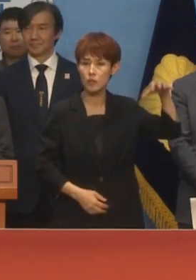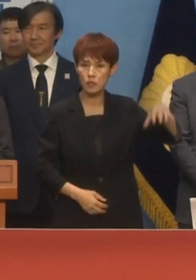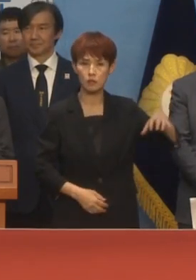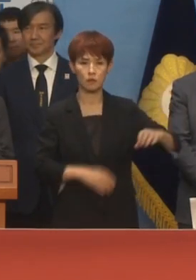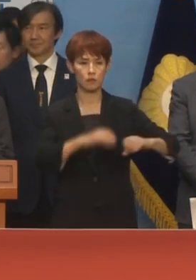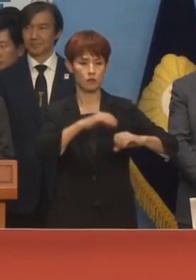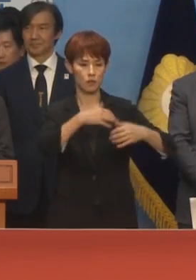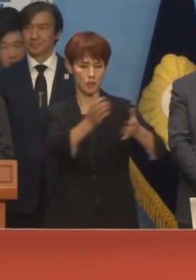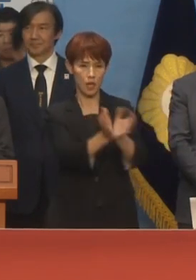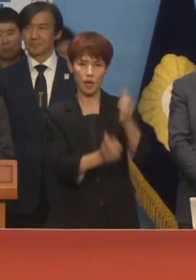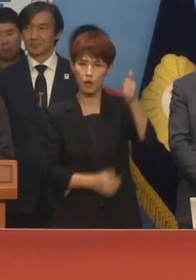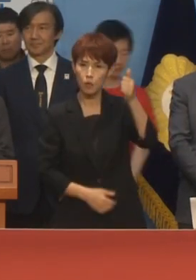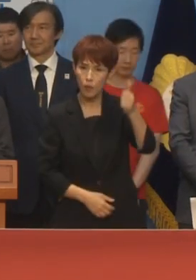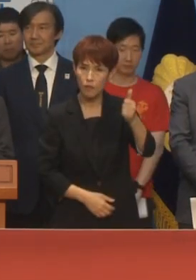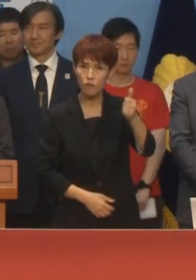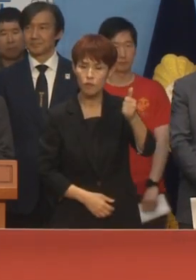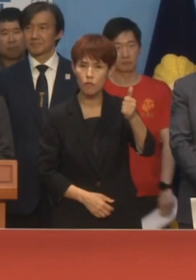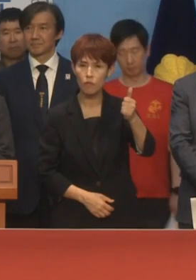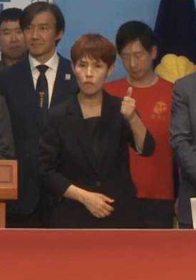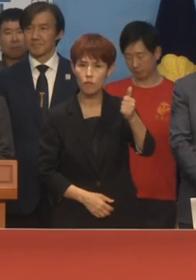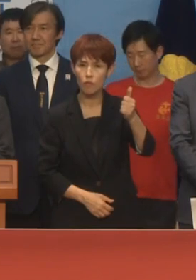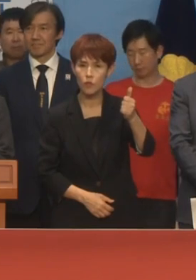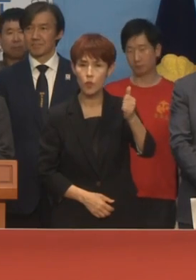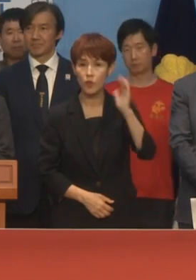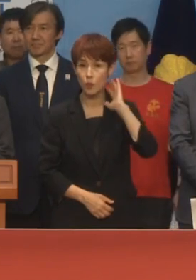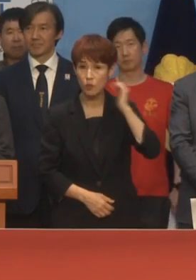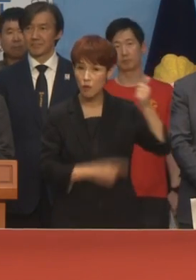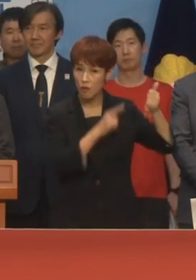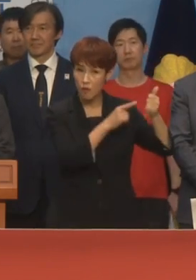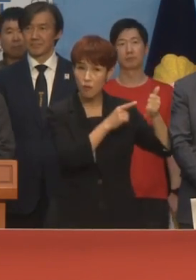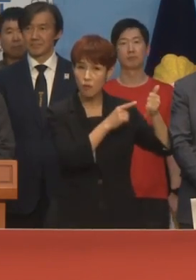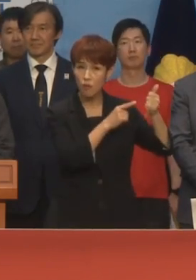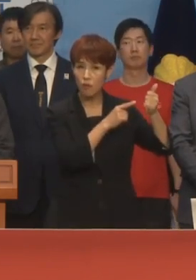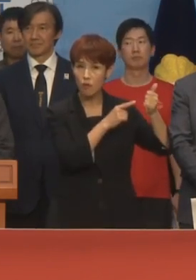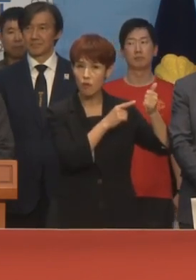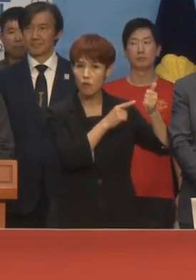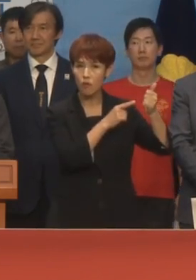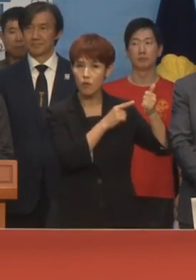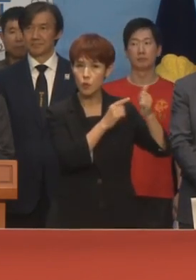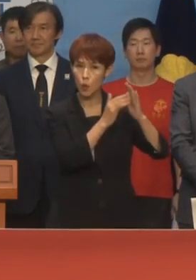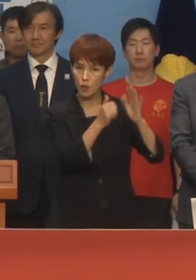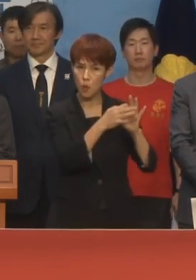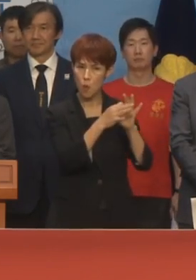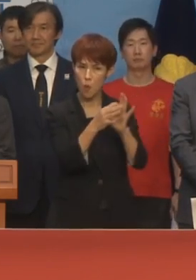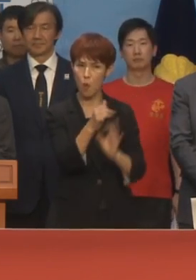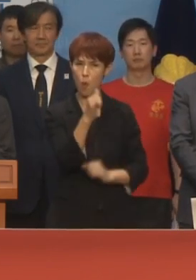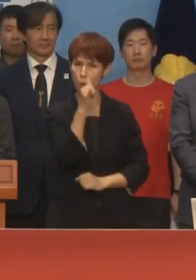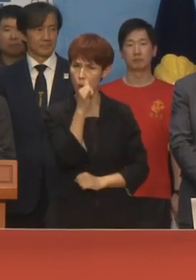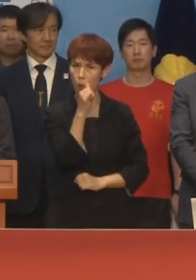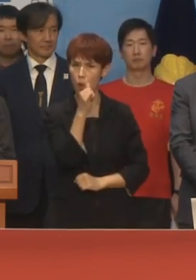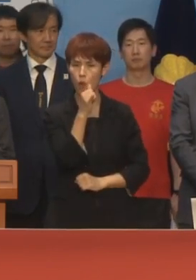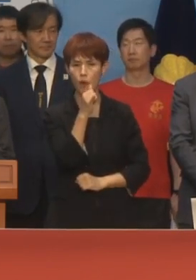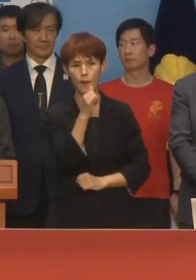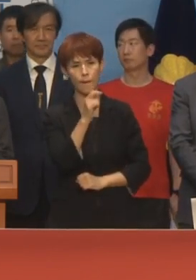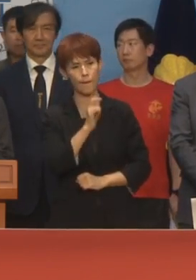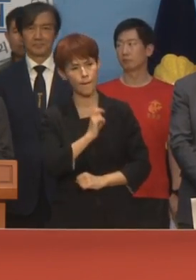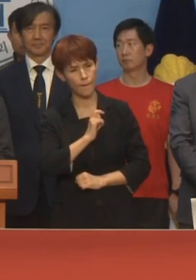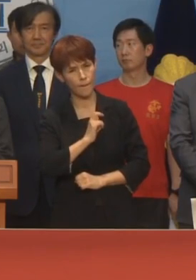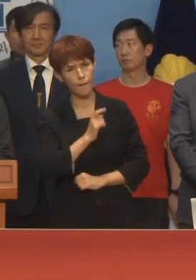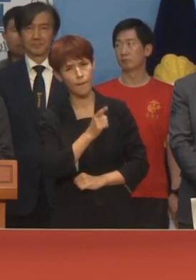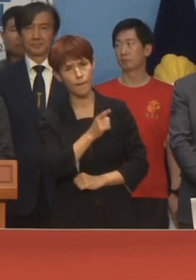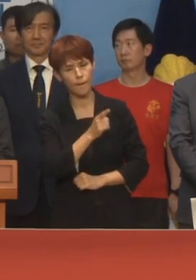장관, 심지어는 대통령 본인과 가족이 관련돼 있다라고 하는 의심과